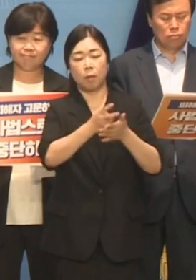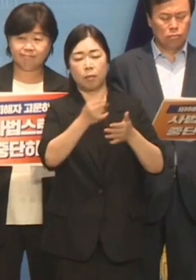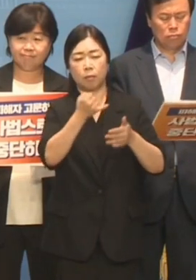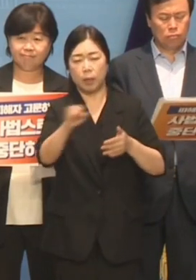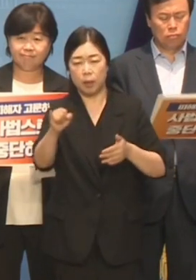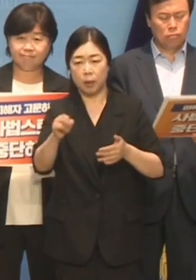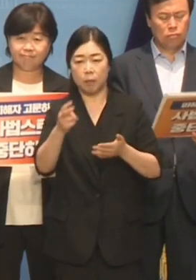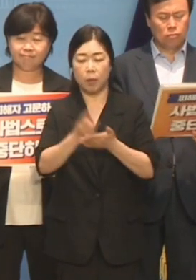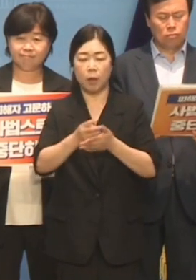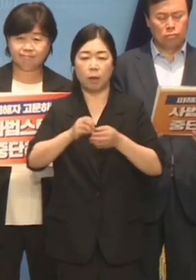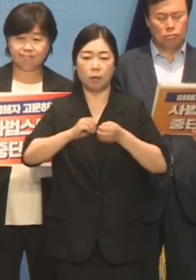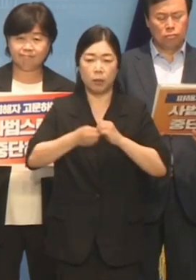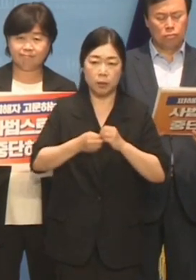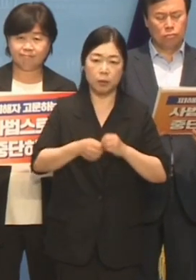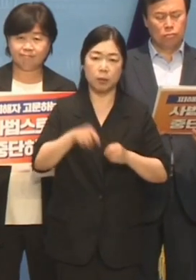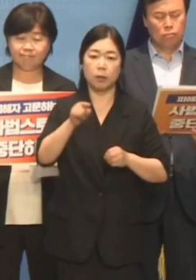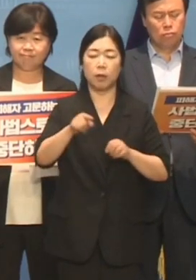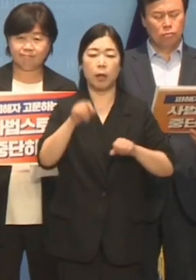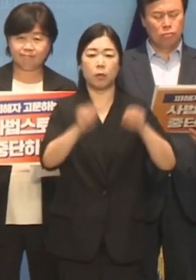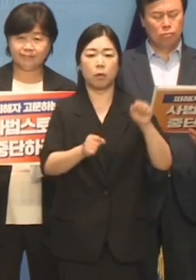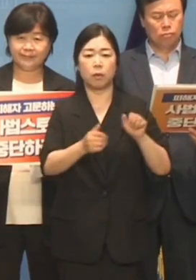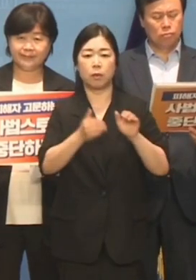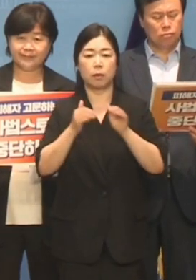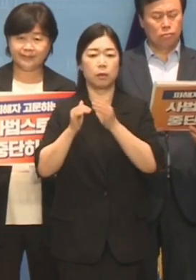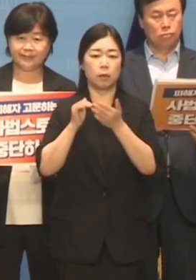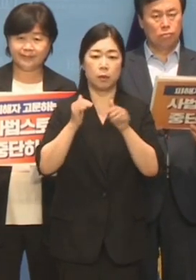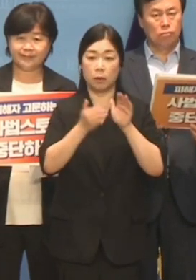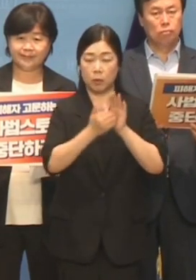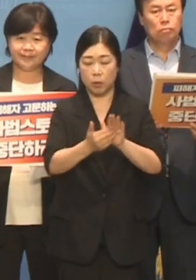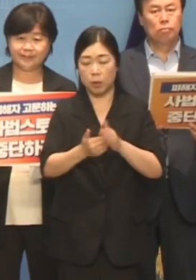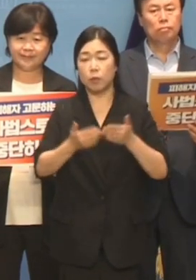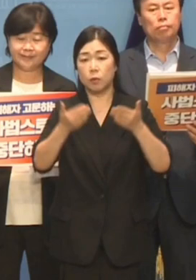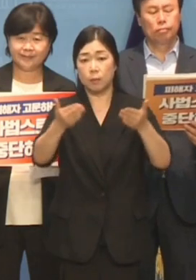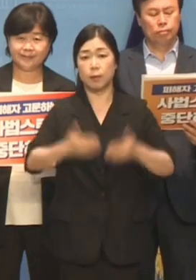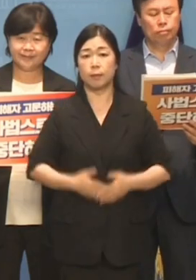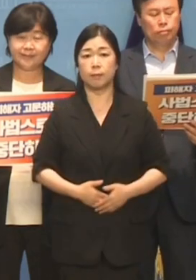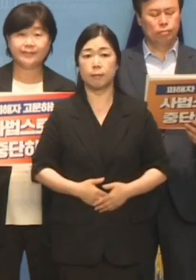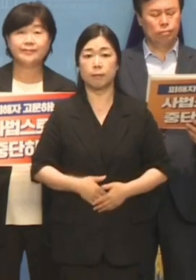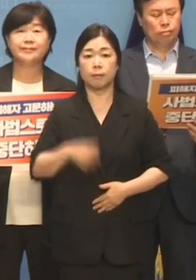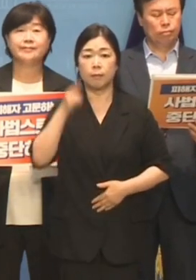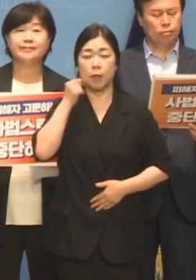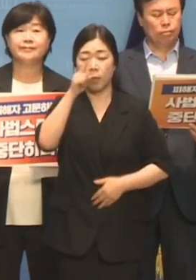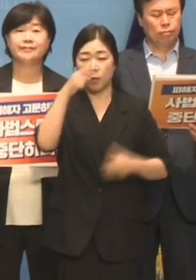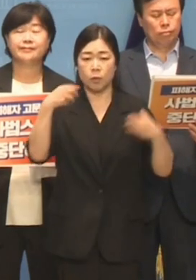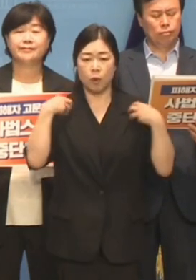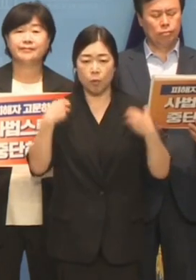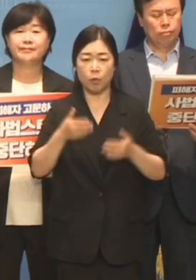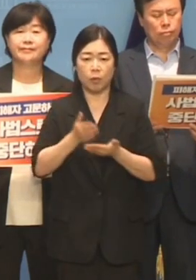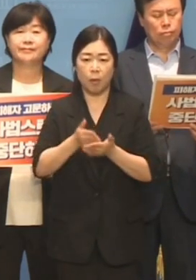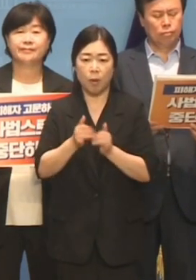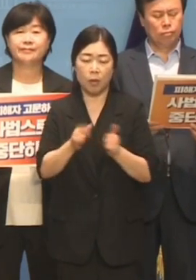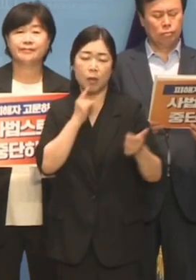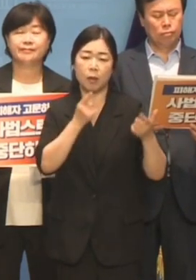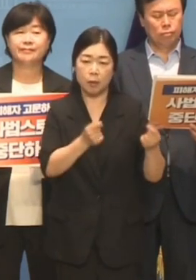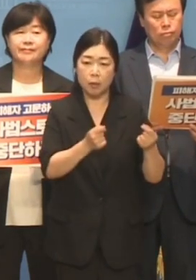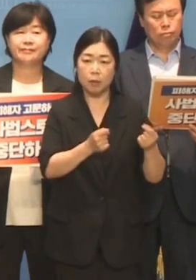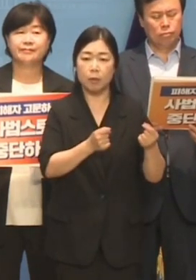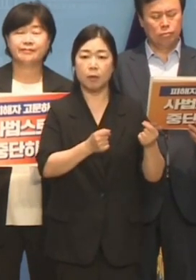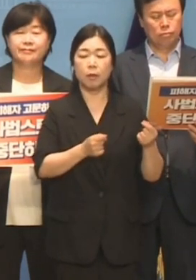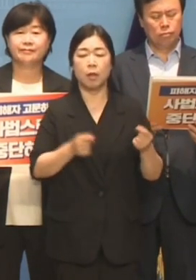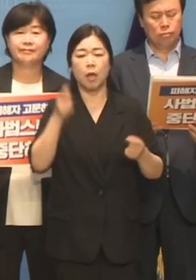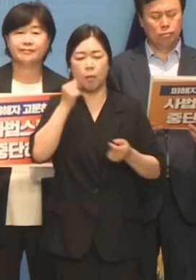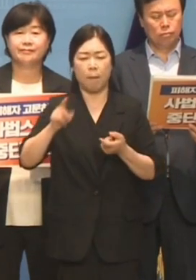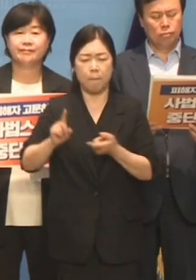사법 스토킹을 기필코 저지하겠습니다. 일본 정부의 대변인을 자처하고 있는 수구